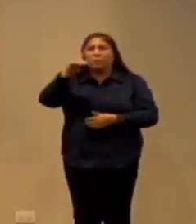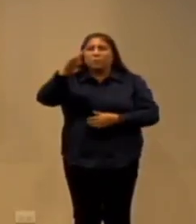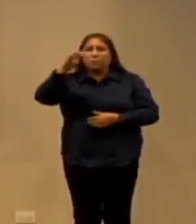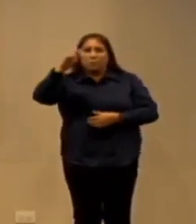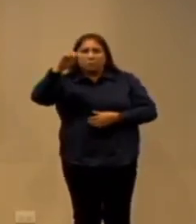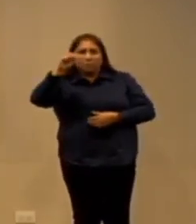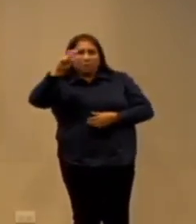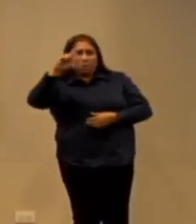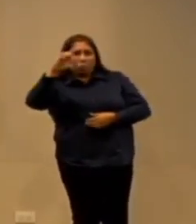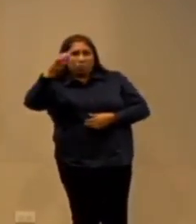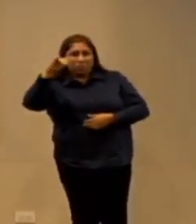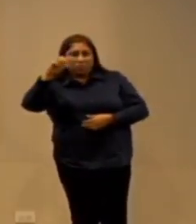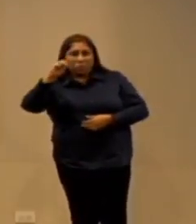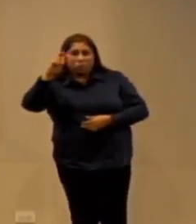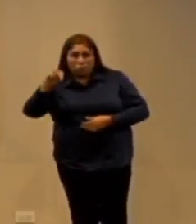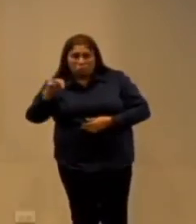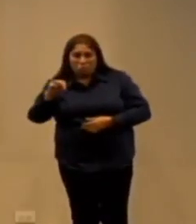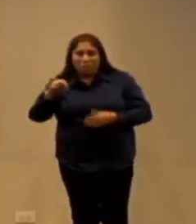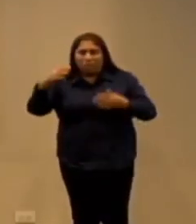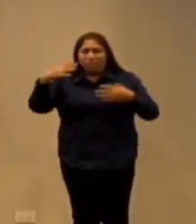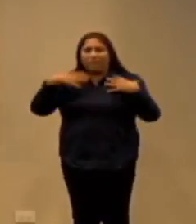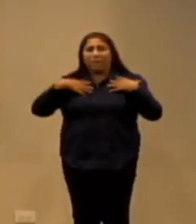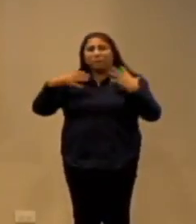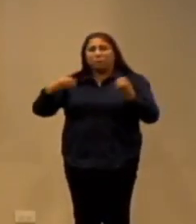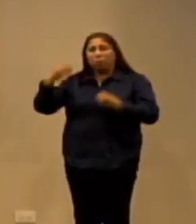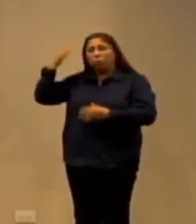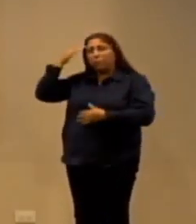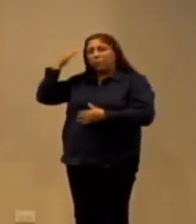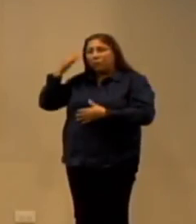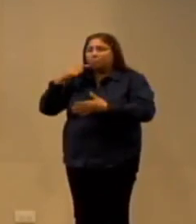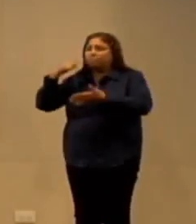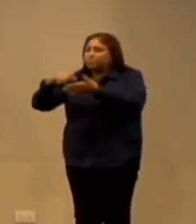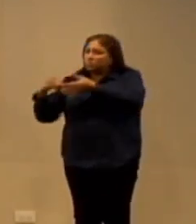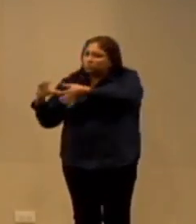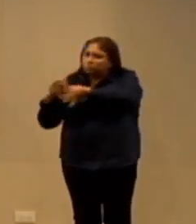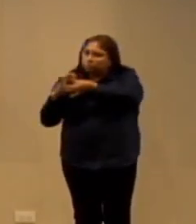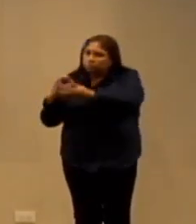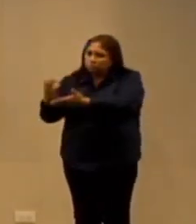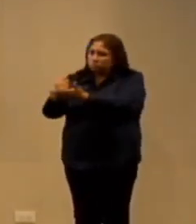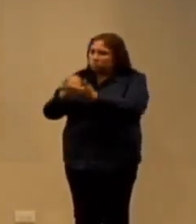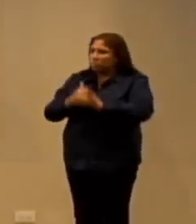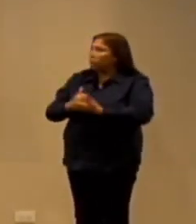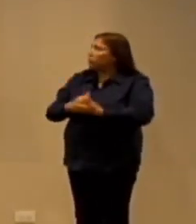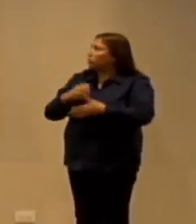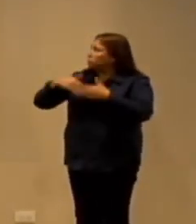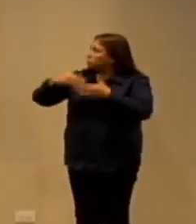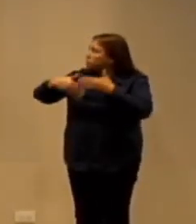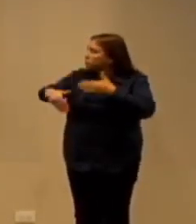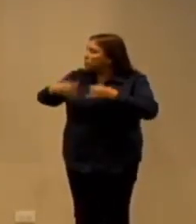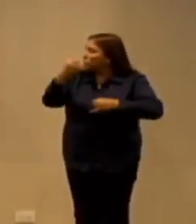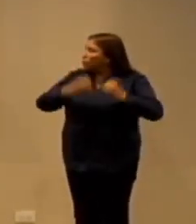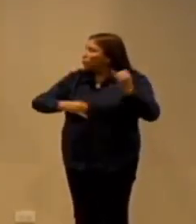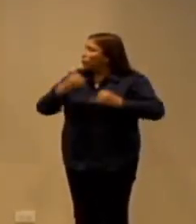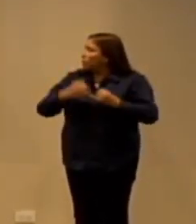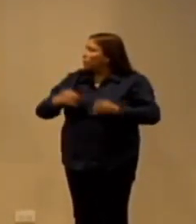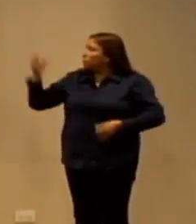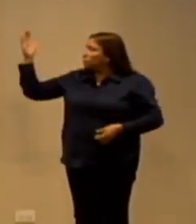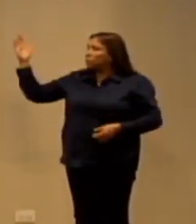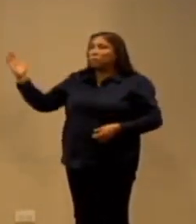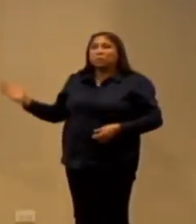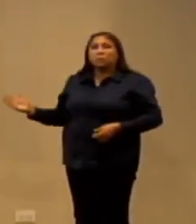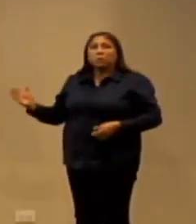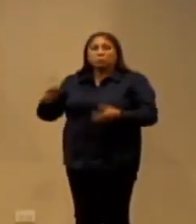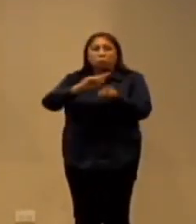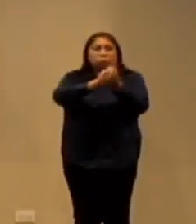desmanicomización de la salud mental. Por eso el gran aliado. Y corro ya finalmente, aquí lo que les decía, aquí